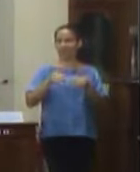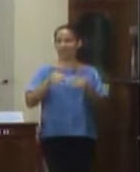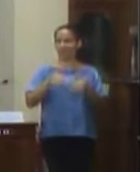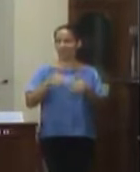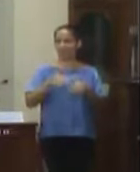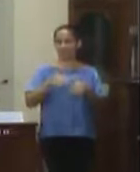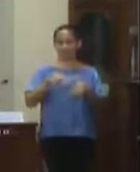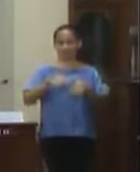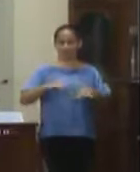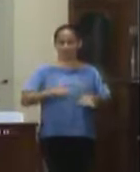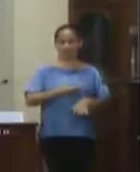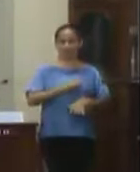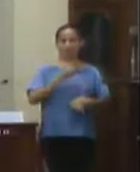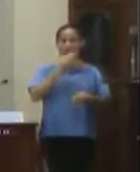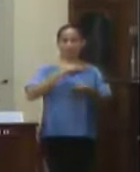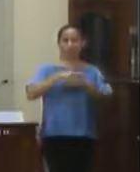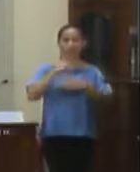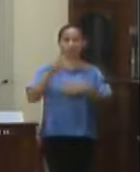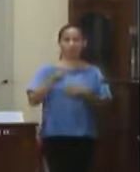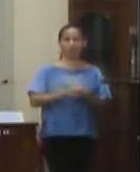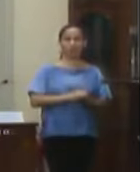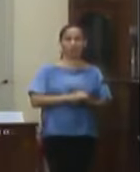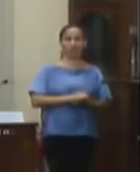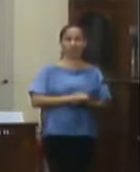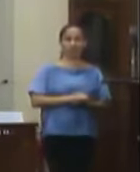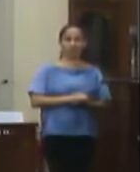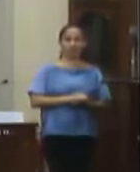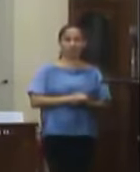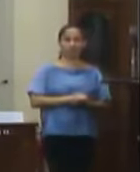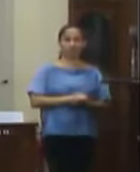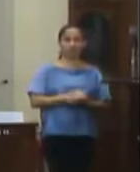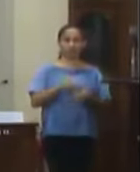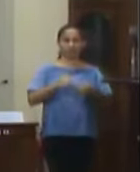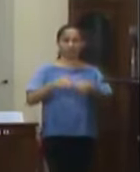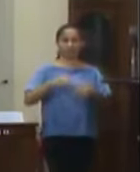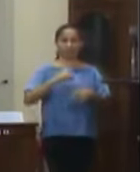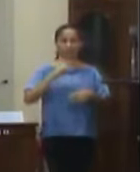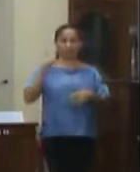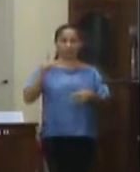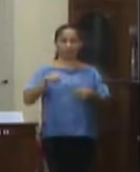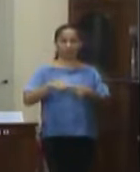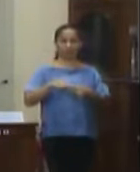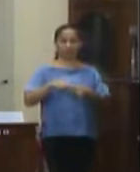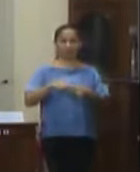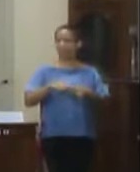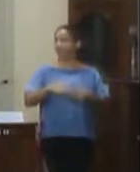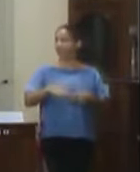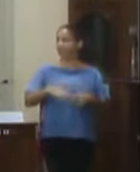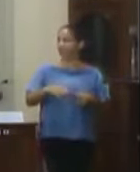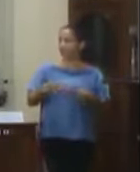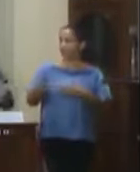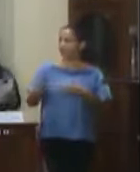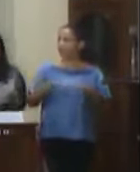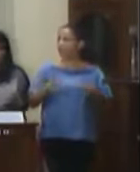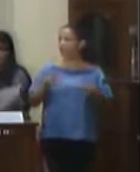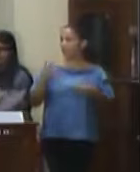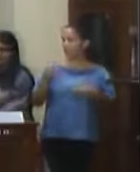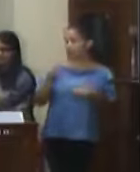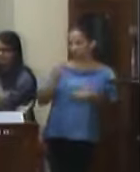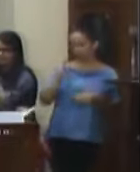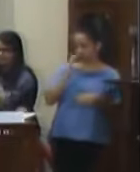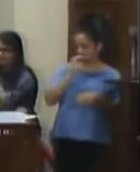presentes. No mais, uma boa noite a todos. Fiquem com Deus. E eu faço um convite aqui muito